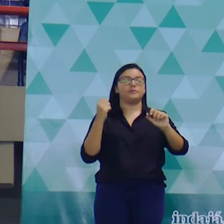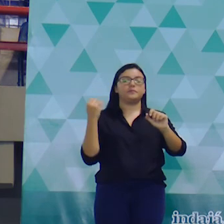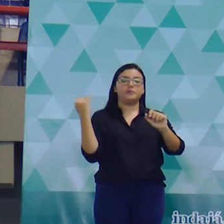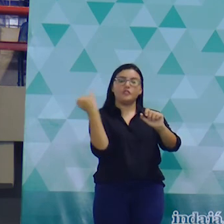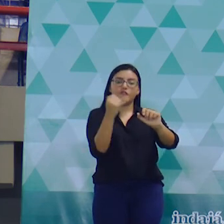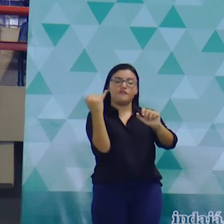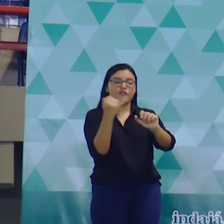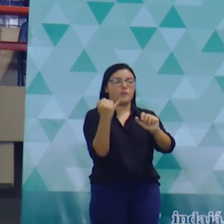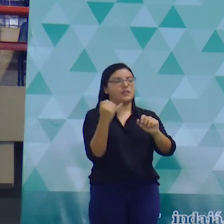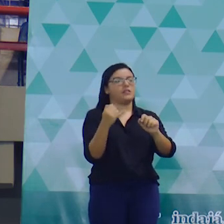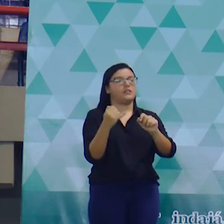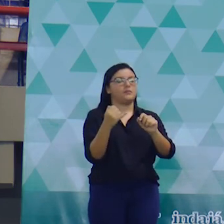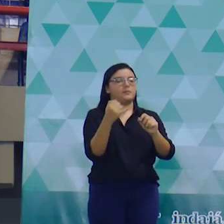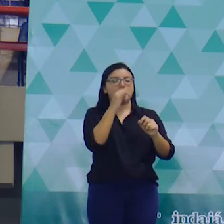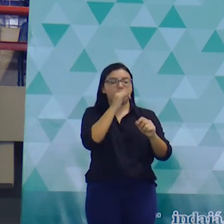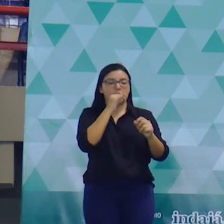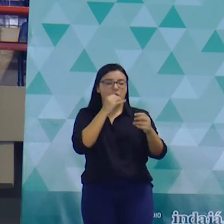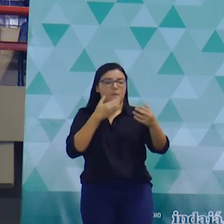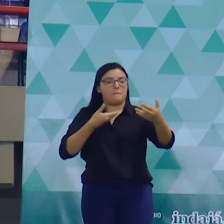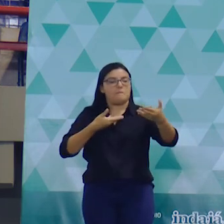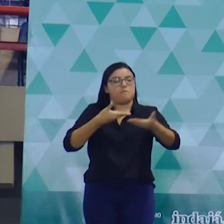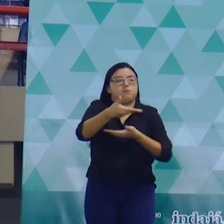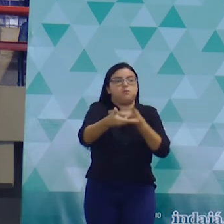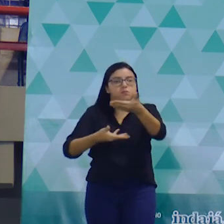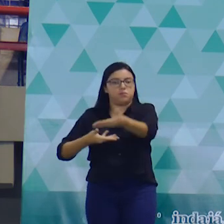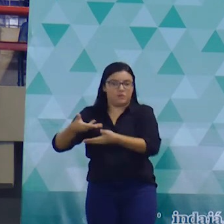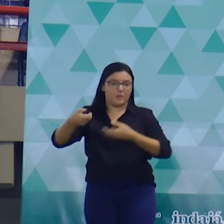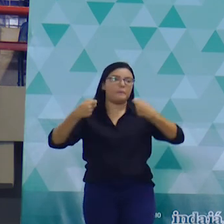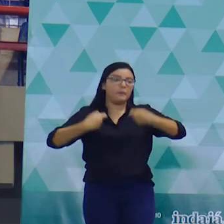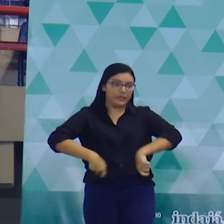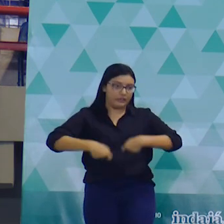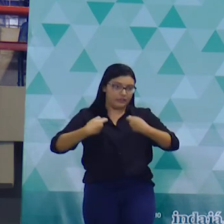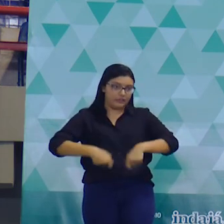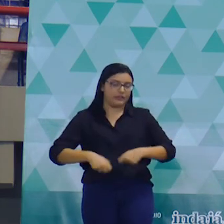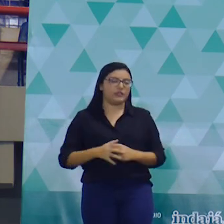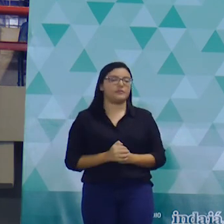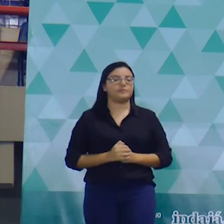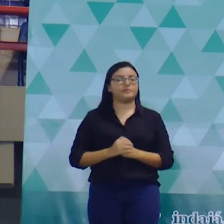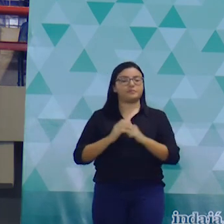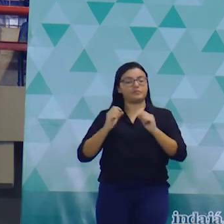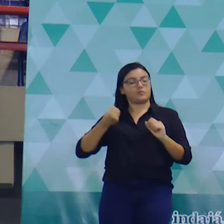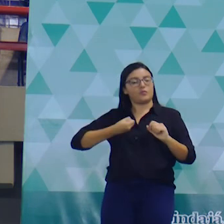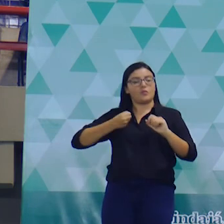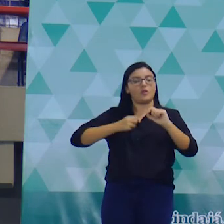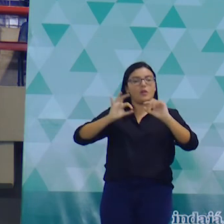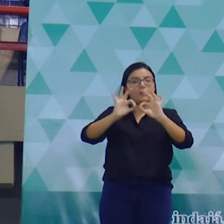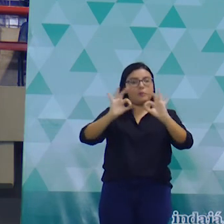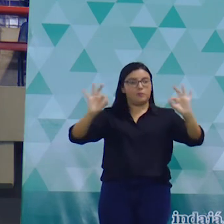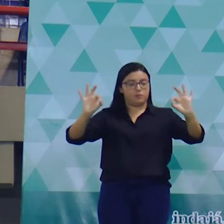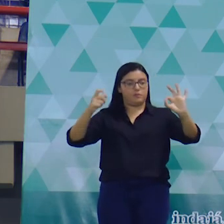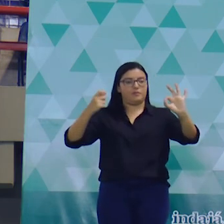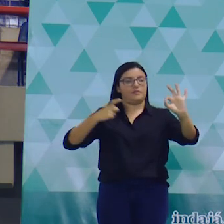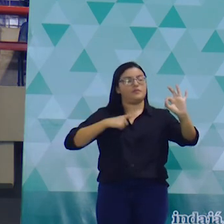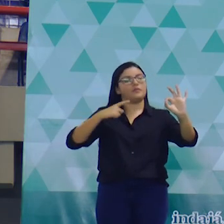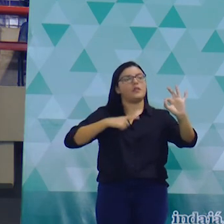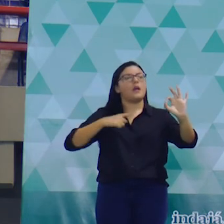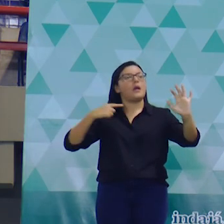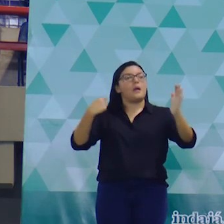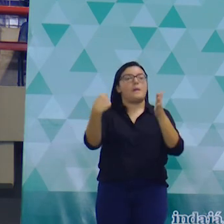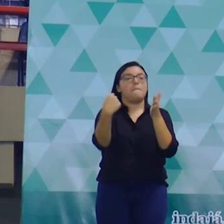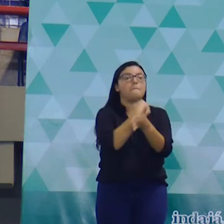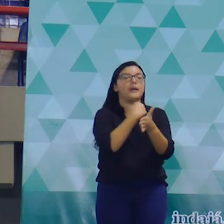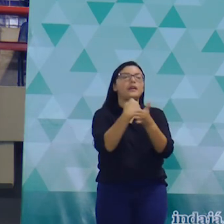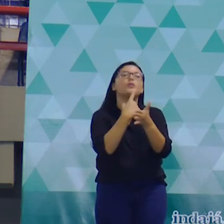dada e de uma informação pedida. Então eu vou ter uma equação, ela vai estar balanceada, a questão vai me dar